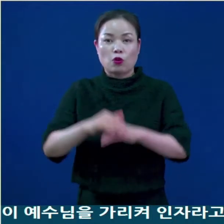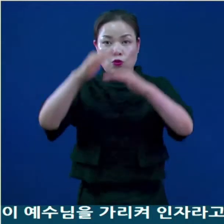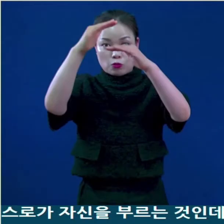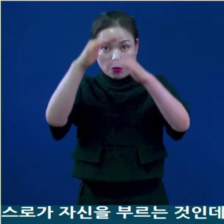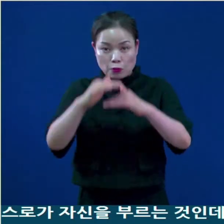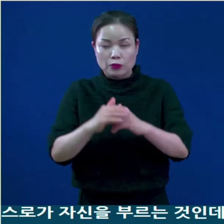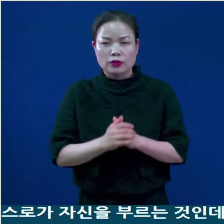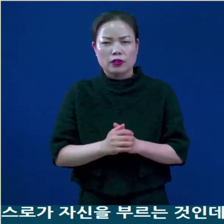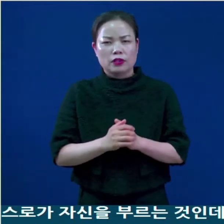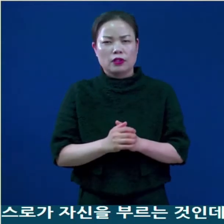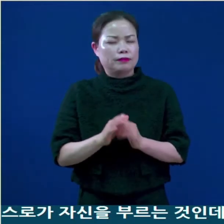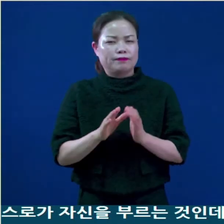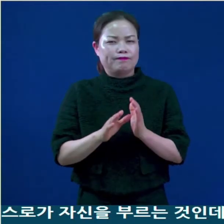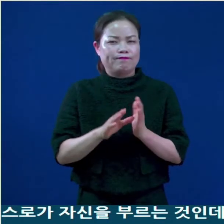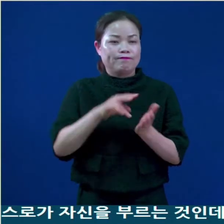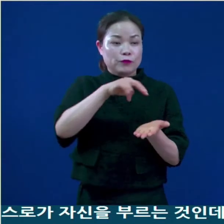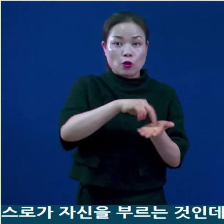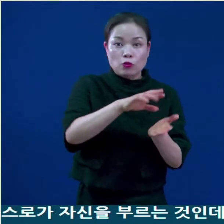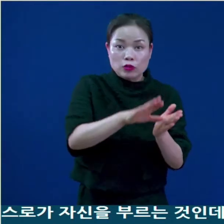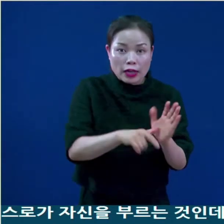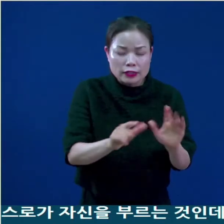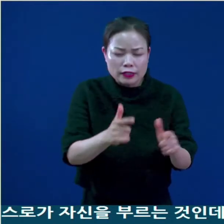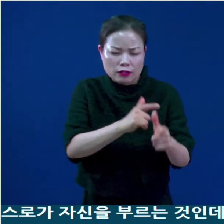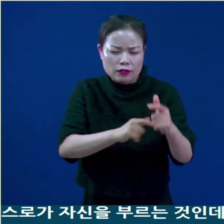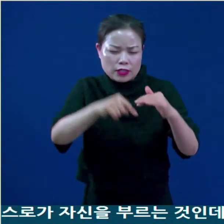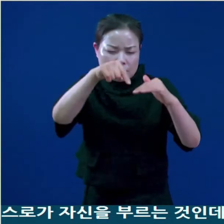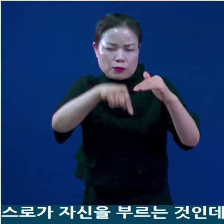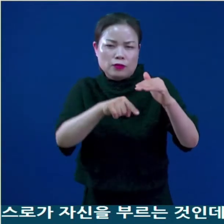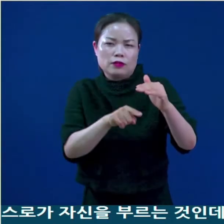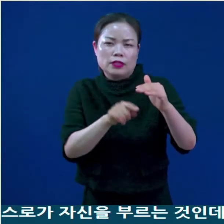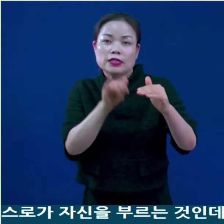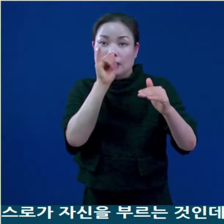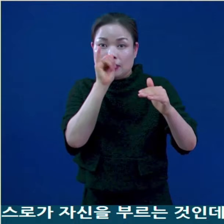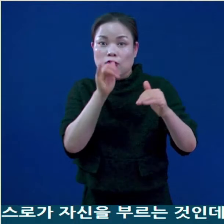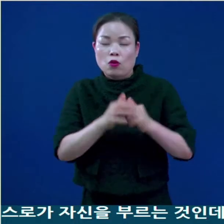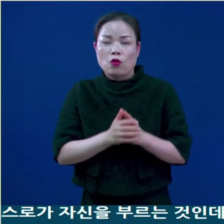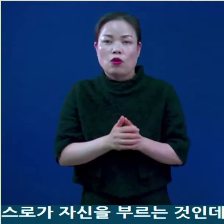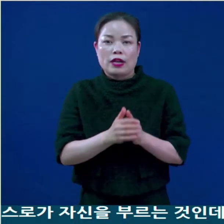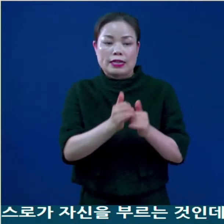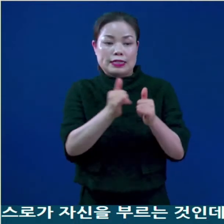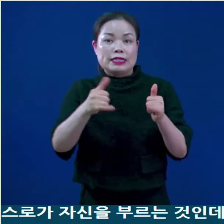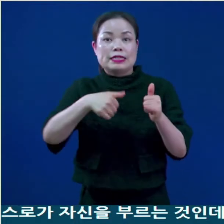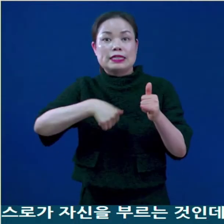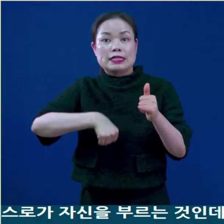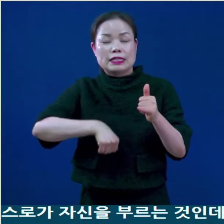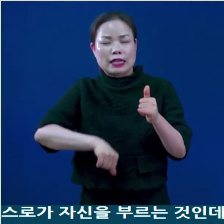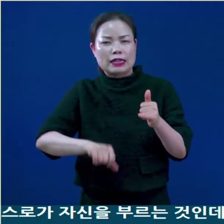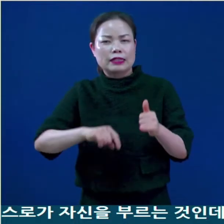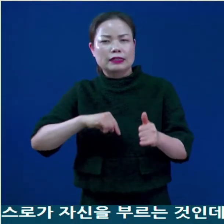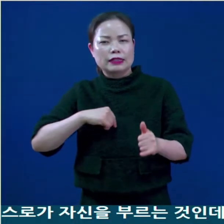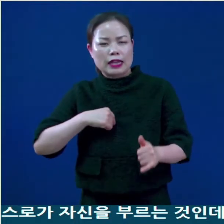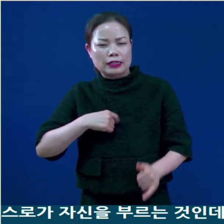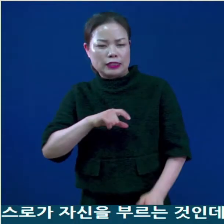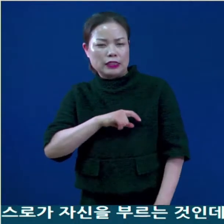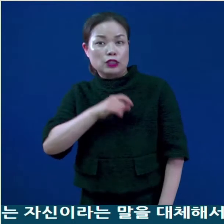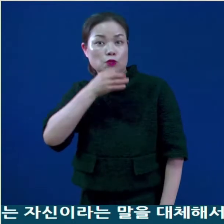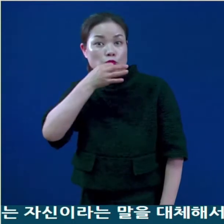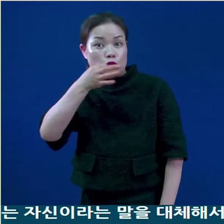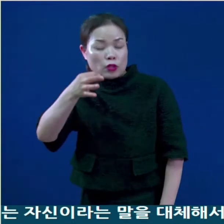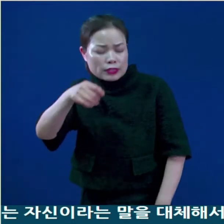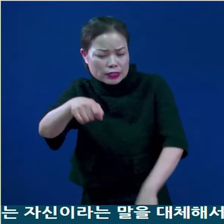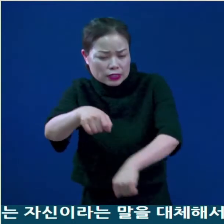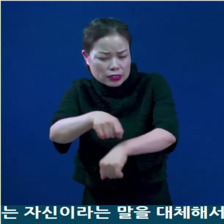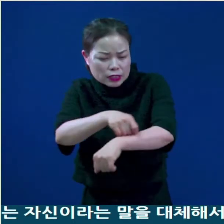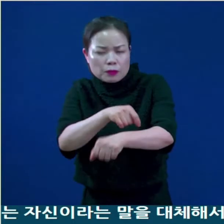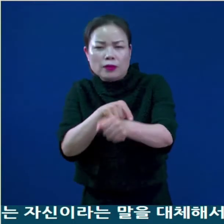본문은 그런 경우가 아니라 거기서 더 깊은 의미를 담고 있는데, 인자라는 자기 칭호 속에